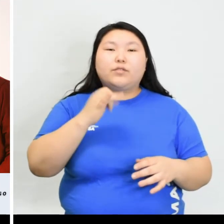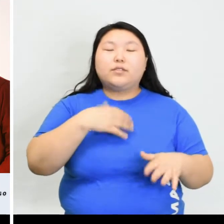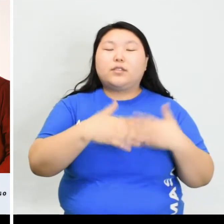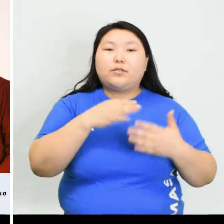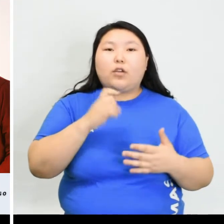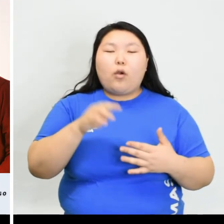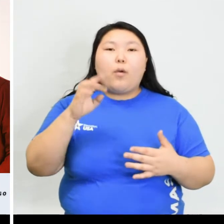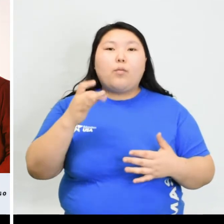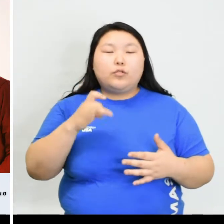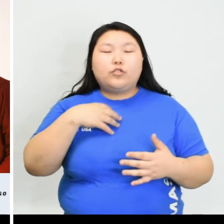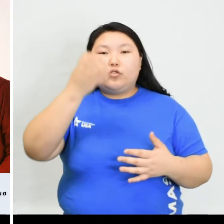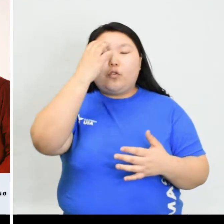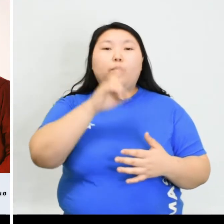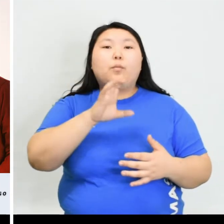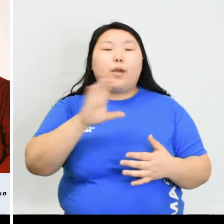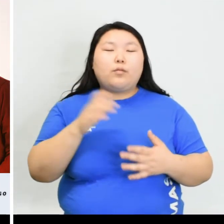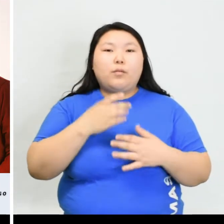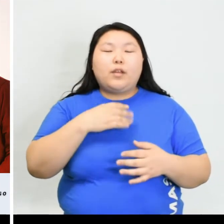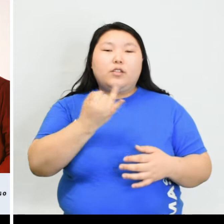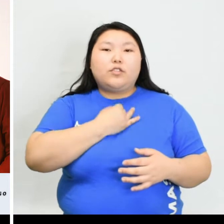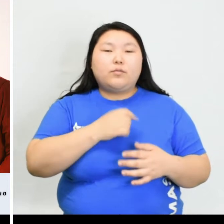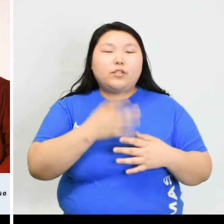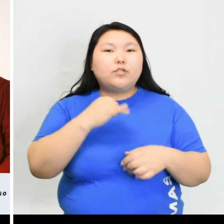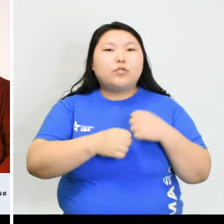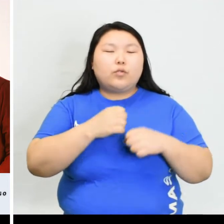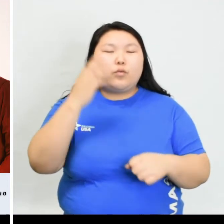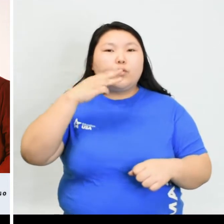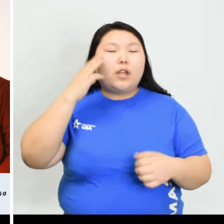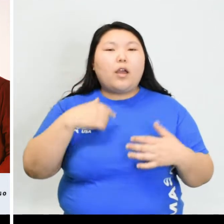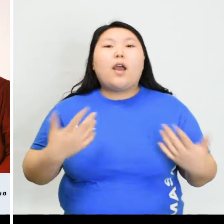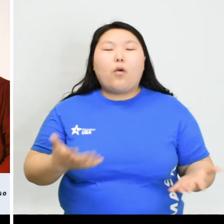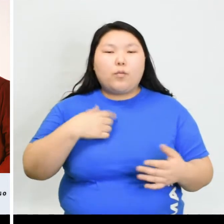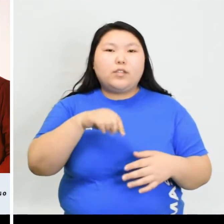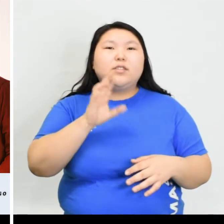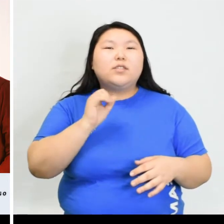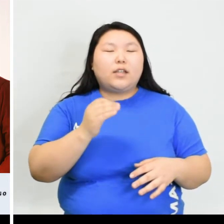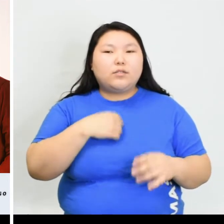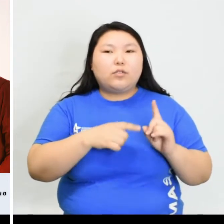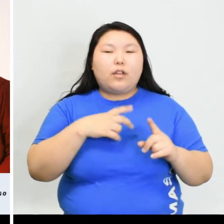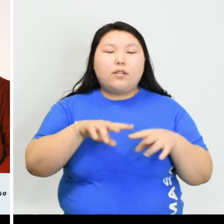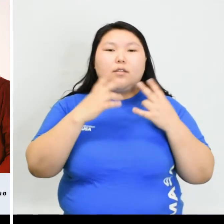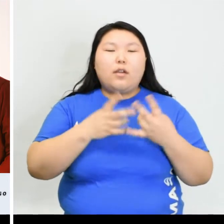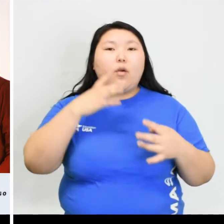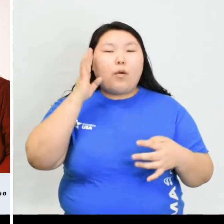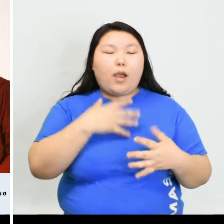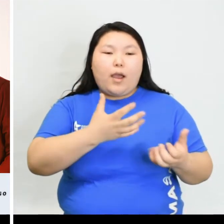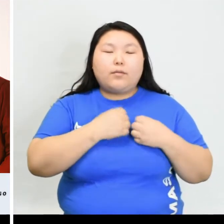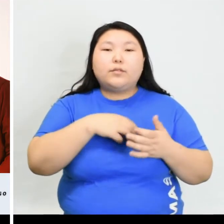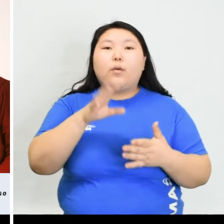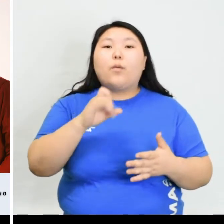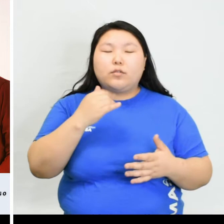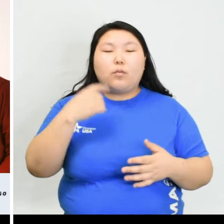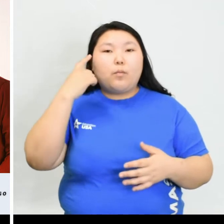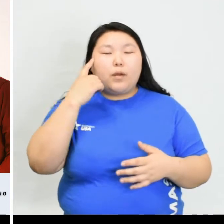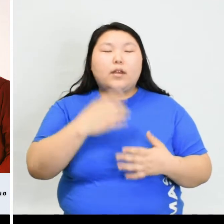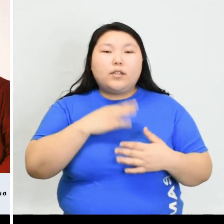хувийн хөвшөлт явцсан. Public sector тэ энэ шүү дээ төрийн байгууллаг би нэгэн жилийн туршлагатай одоо яах вэ? Одоо би яаж нэг юм нийгмийн бодлогыг авч